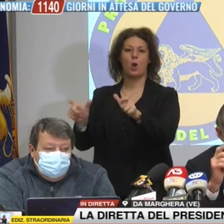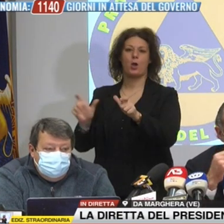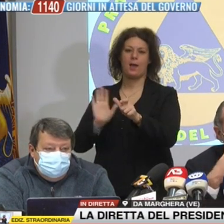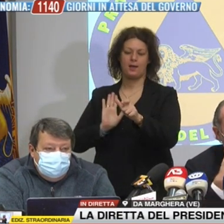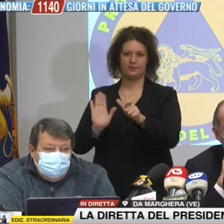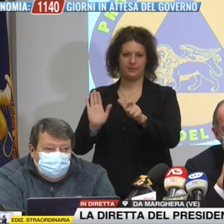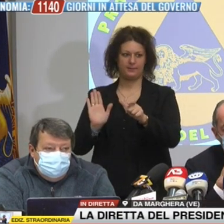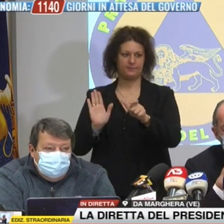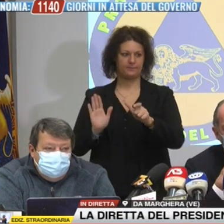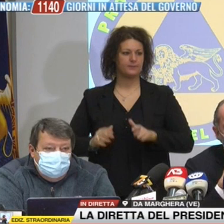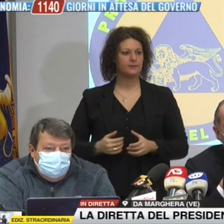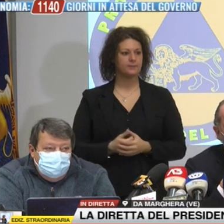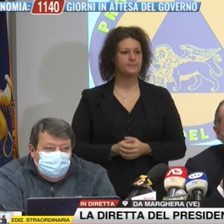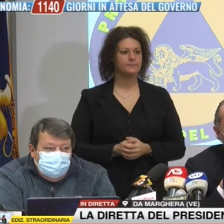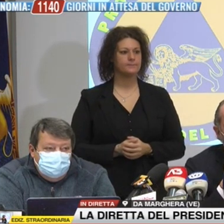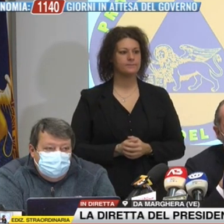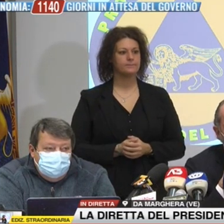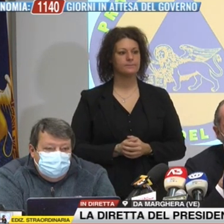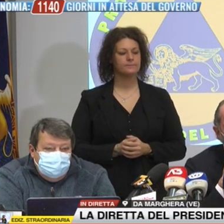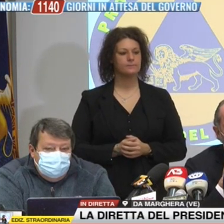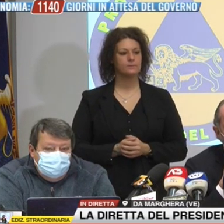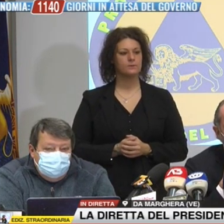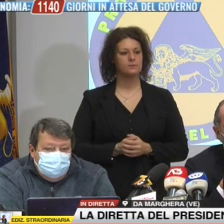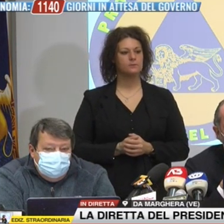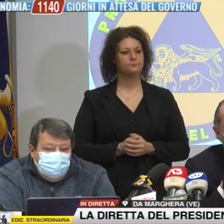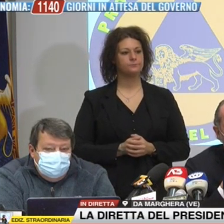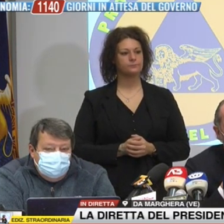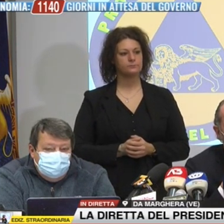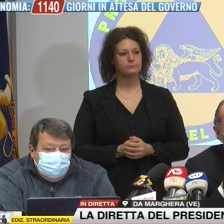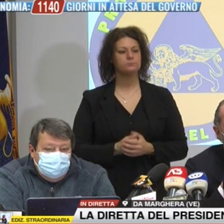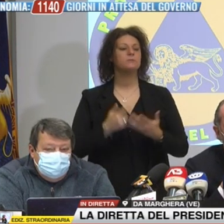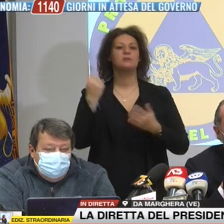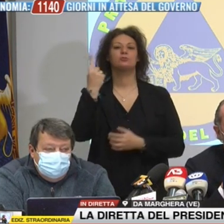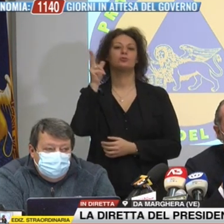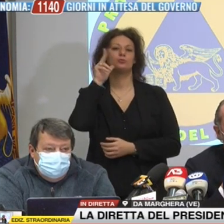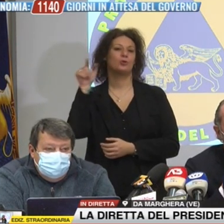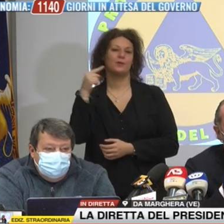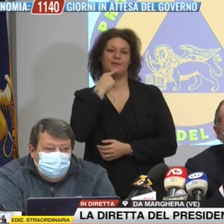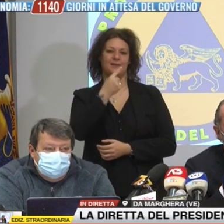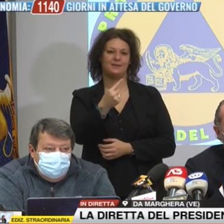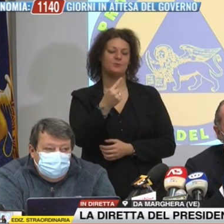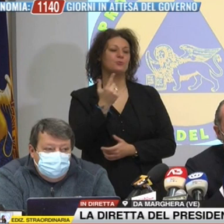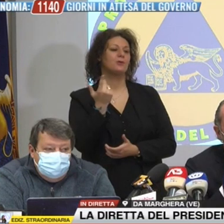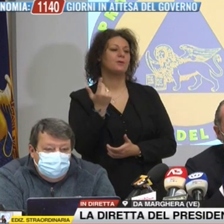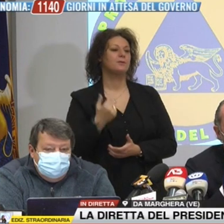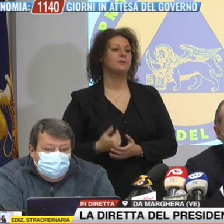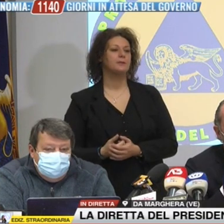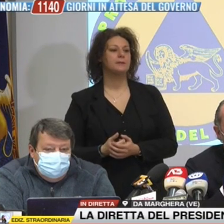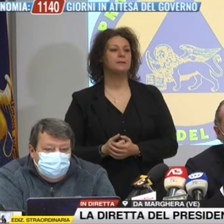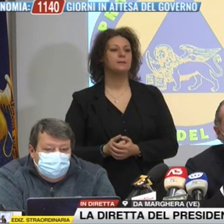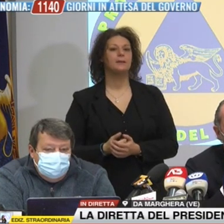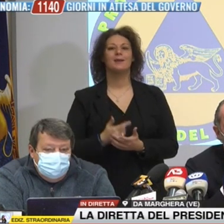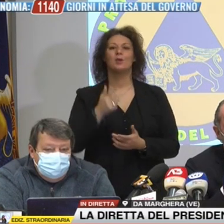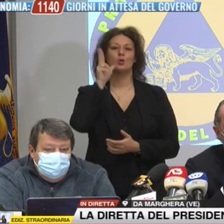libera. In libera, benissimo. Quindi la signora Marica che poi chiedeva sì, se una donna appunto in attesa